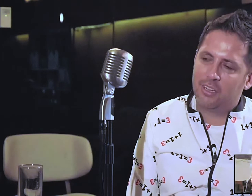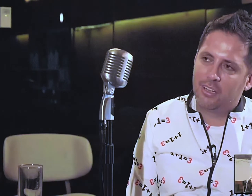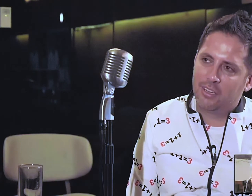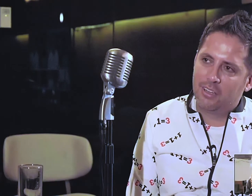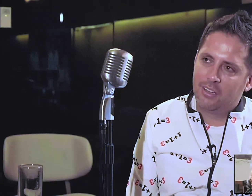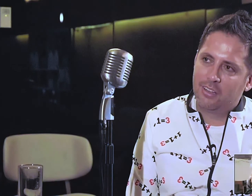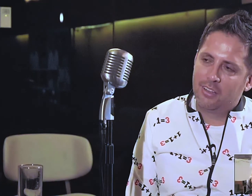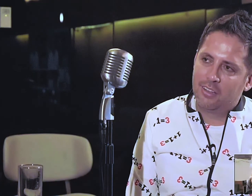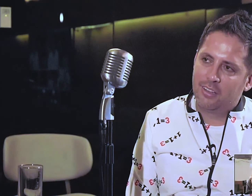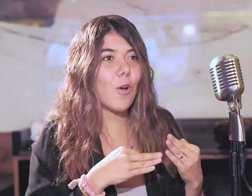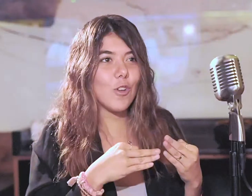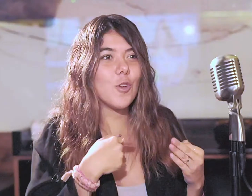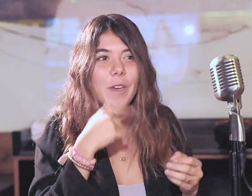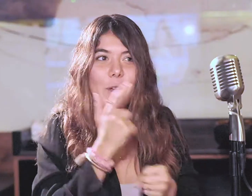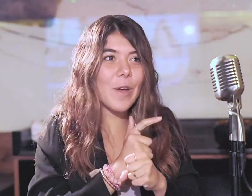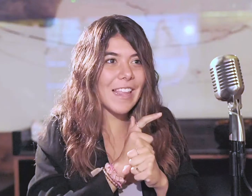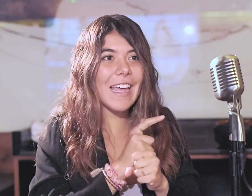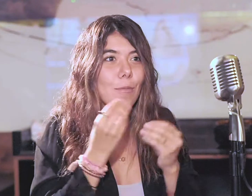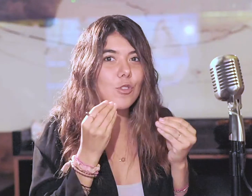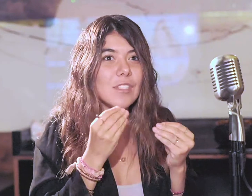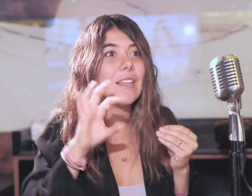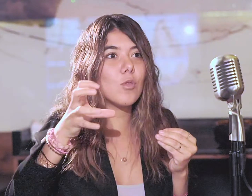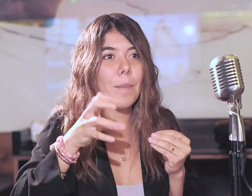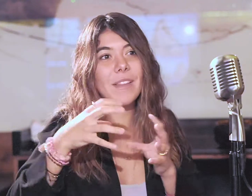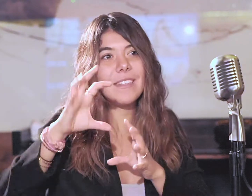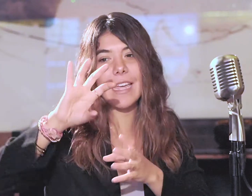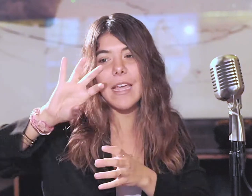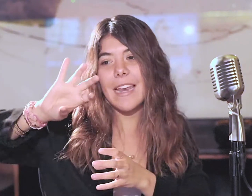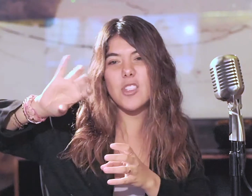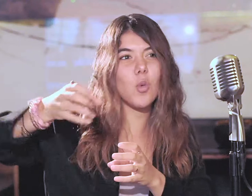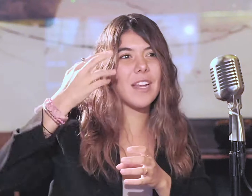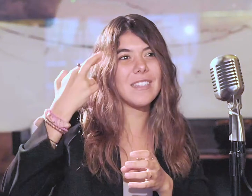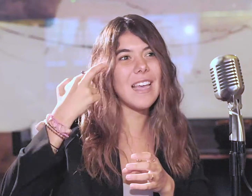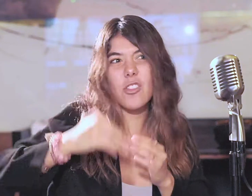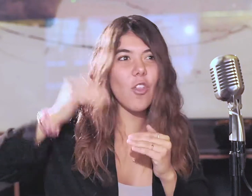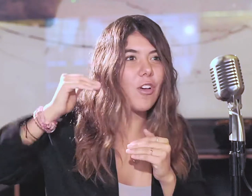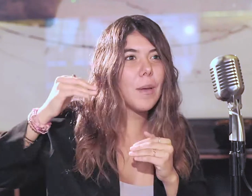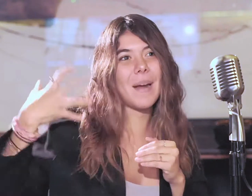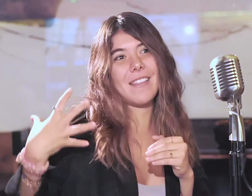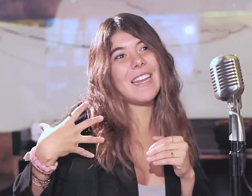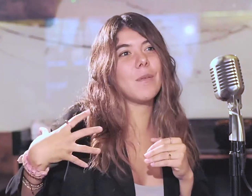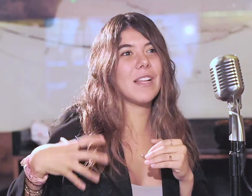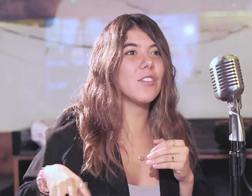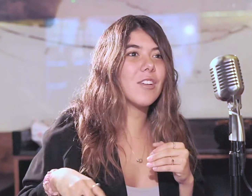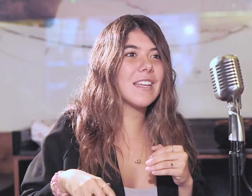Si no no todos pero yo me he dado cuenta que a muchos les gusta aparte de que les suben así a todo para sentir las vibraciones